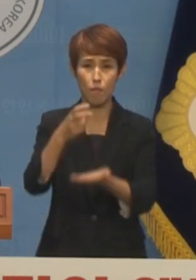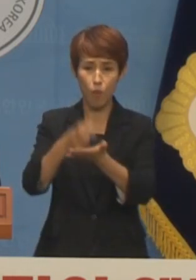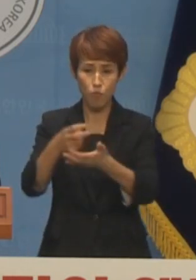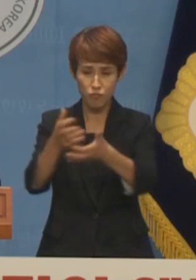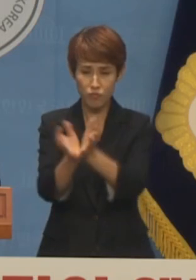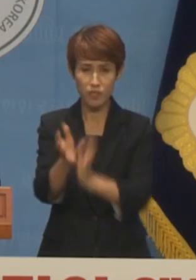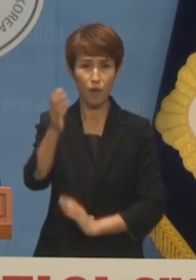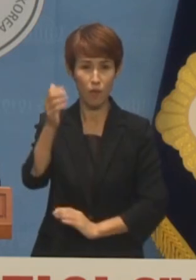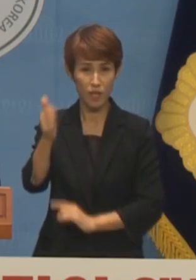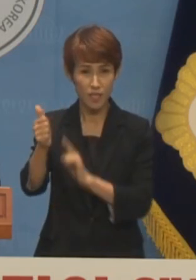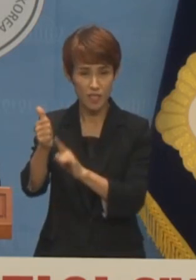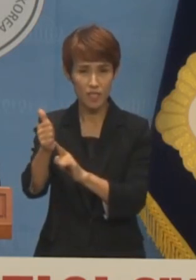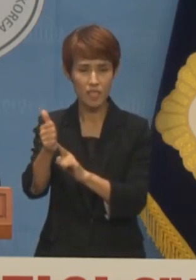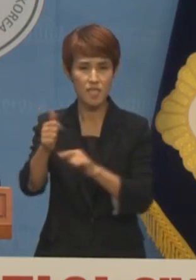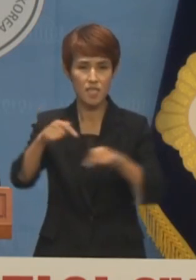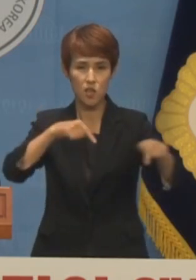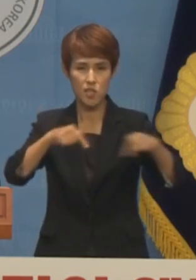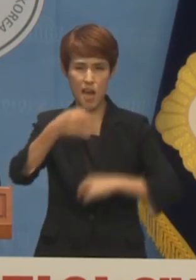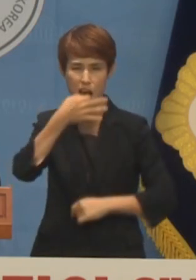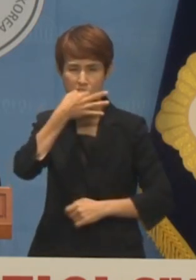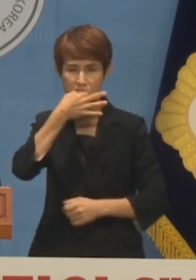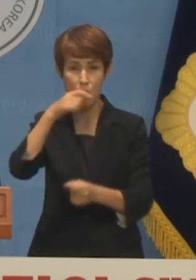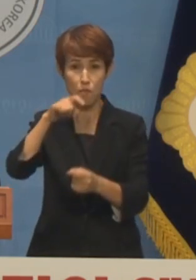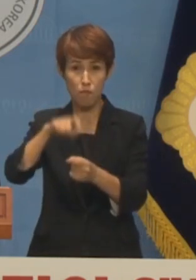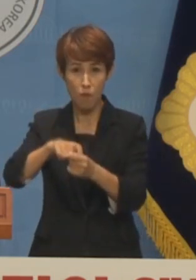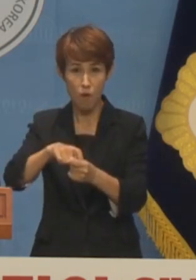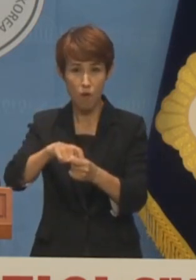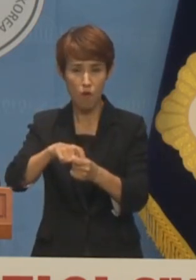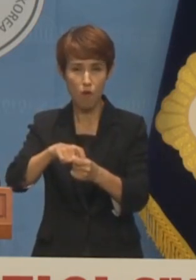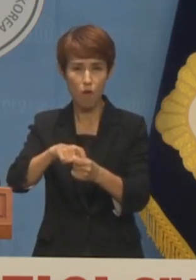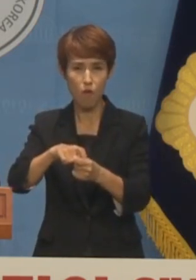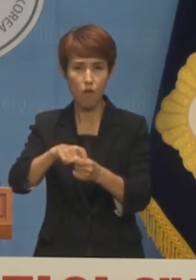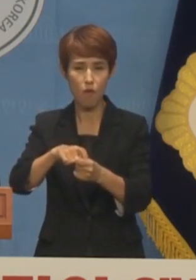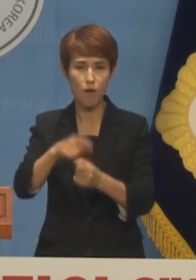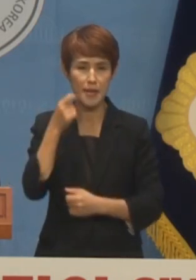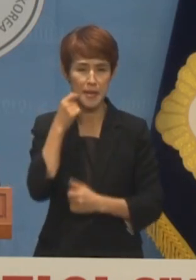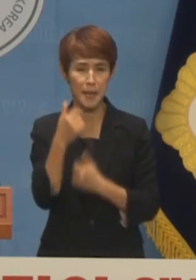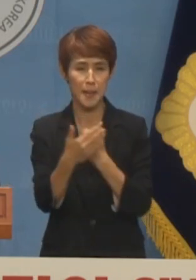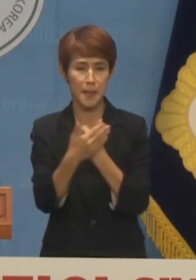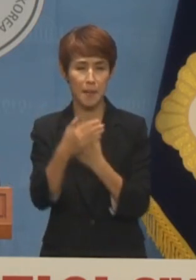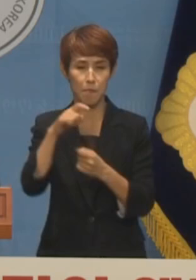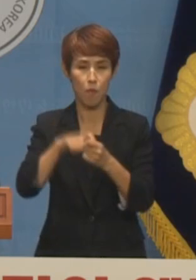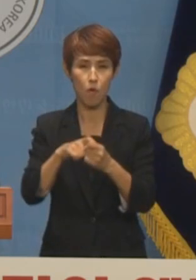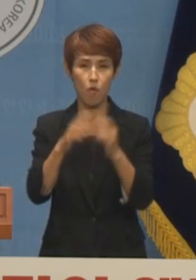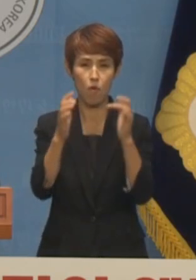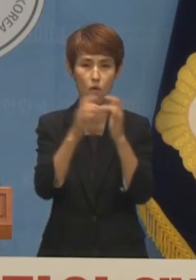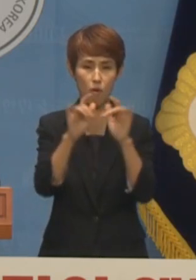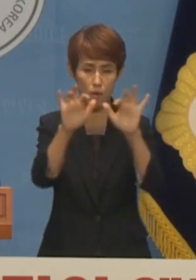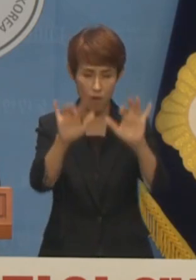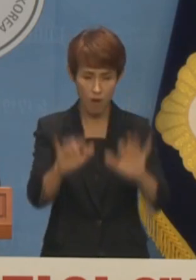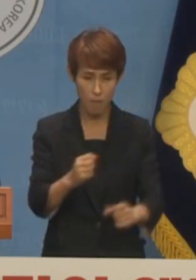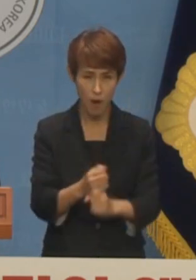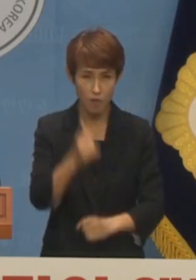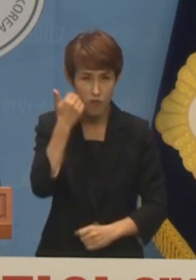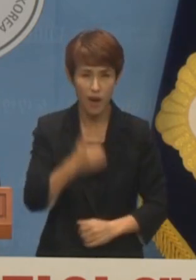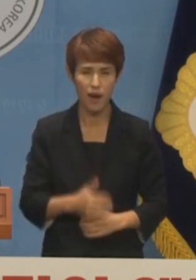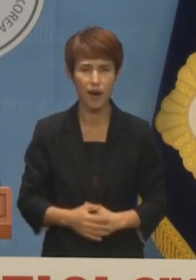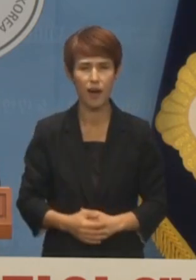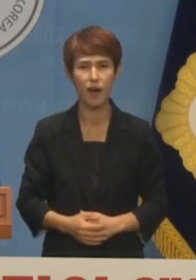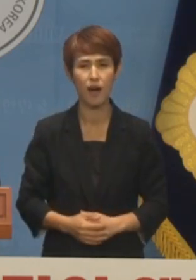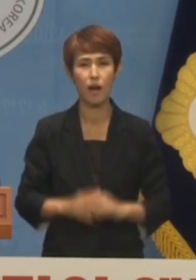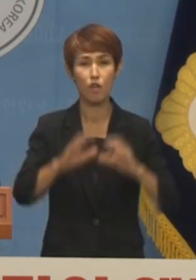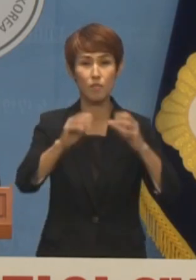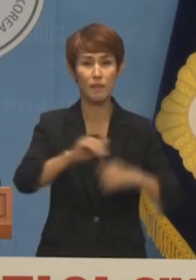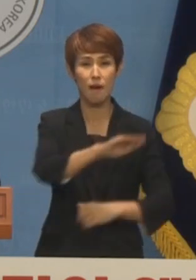장관이 자신의 정치적 야망을 위해 여론 조성 목적 댓글팀을 운영하는가? 국민들